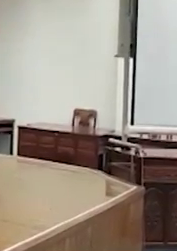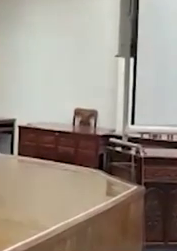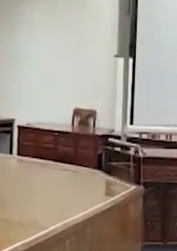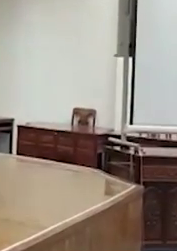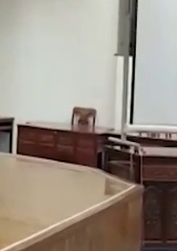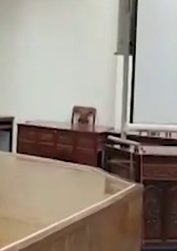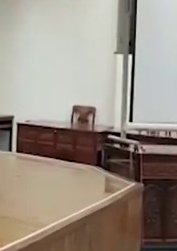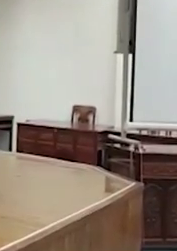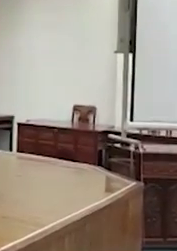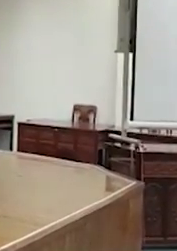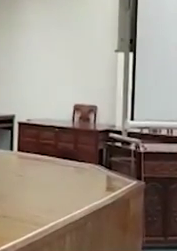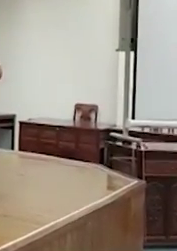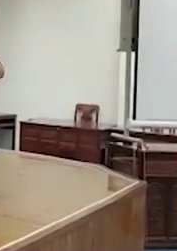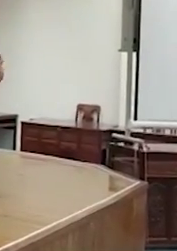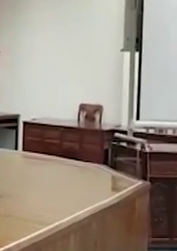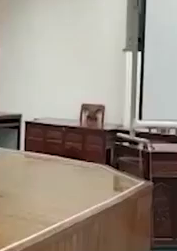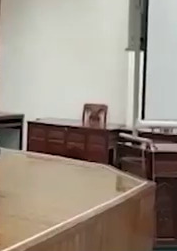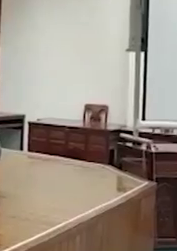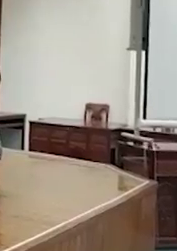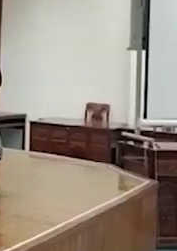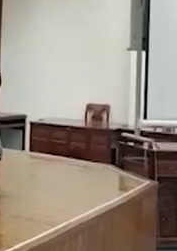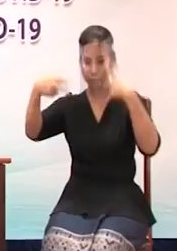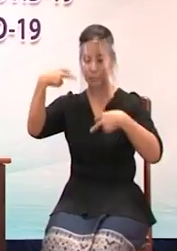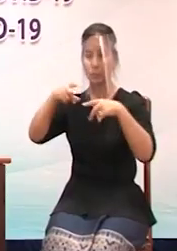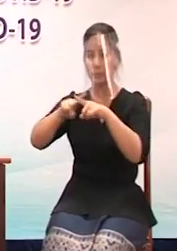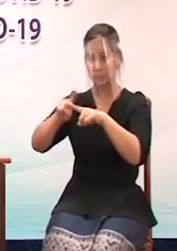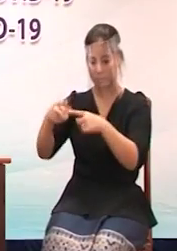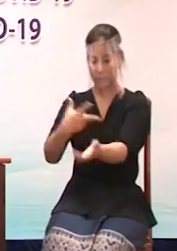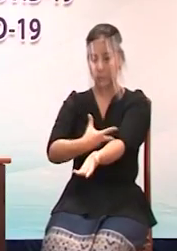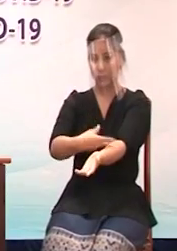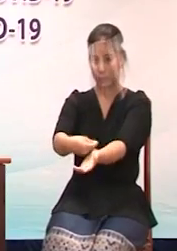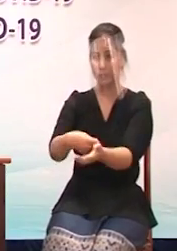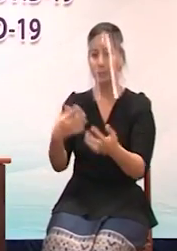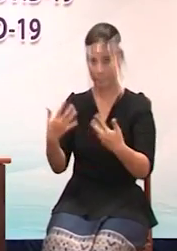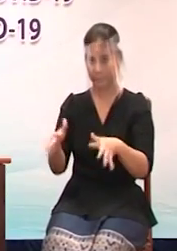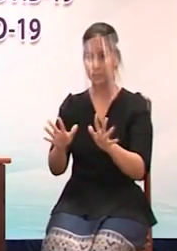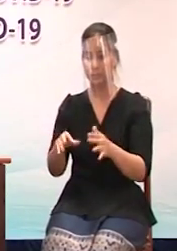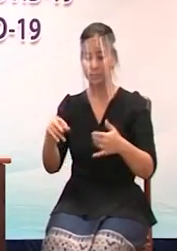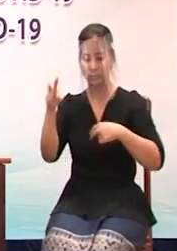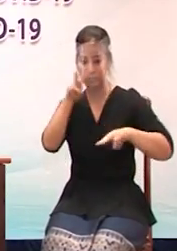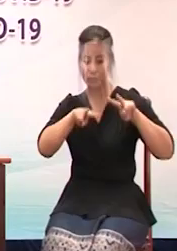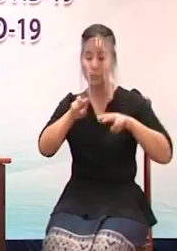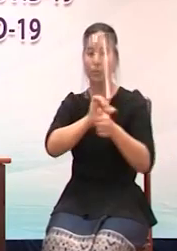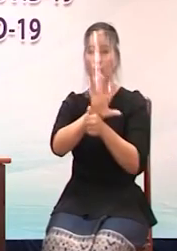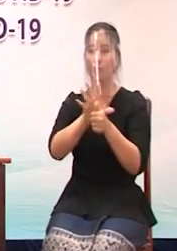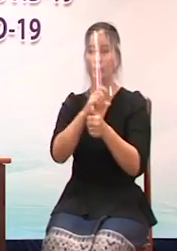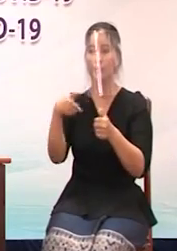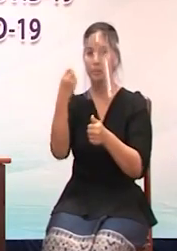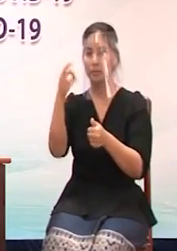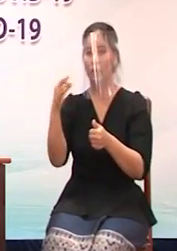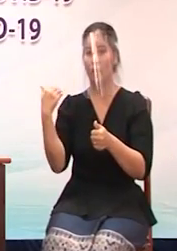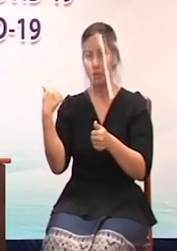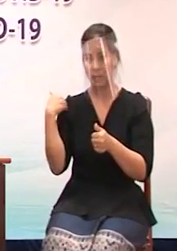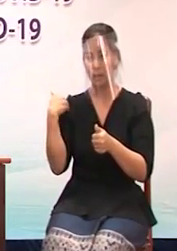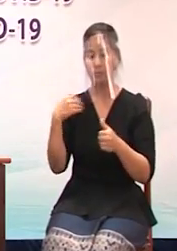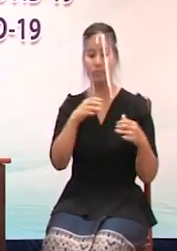การแถลงข่าวของคณะสภกิจเพื่อป้องกันควบคุมและแก้ไขการระบาดของพยาธิโควิด-19จากศูนย์ปฏิบัติงานคณะสภกิจวันที่22เมษ